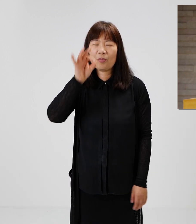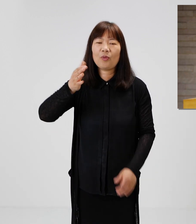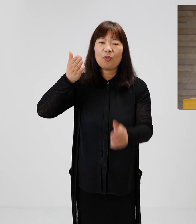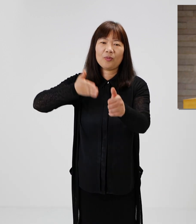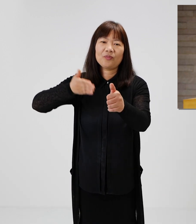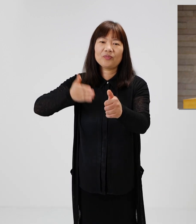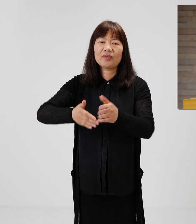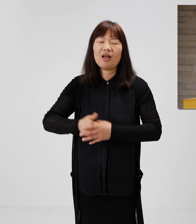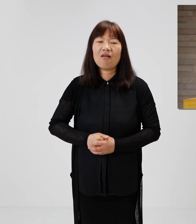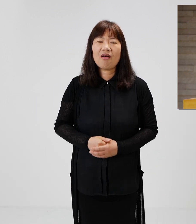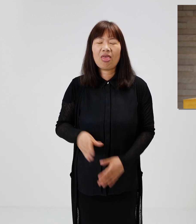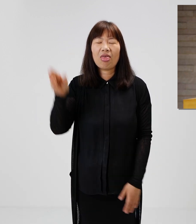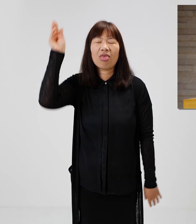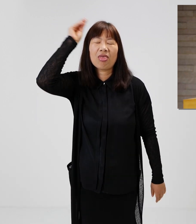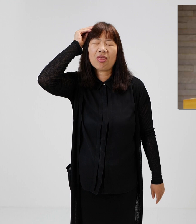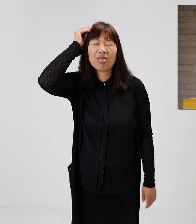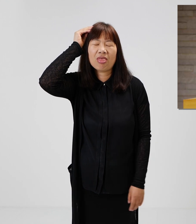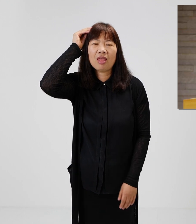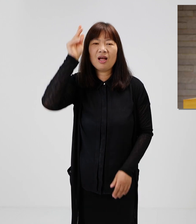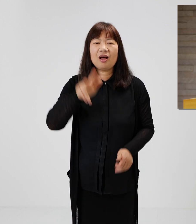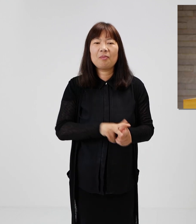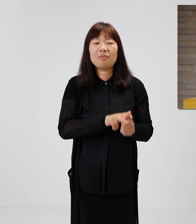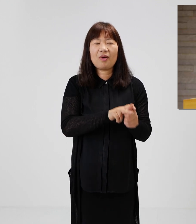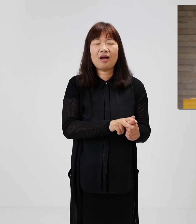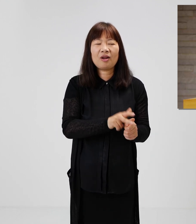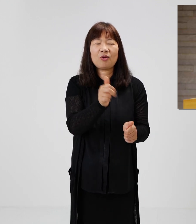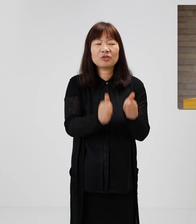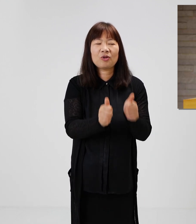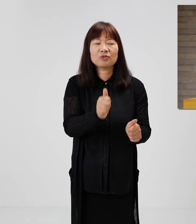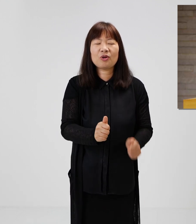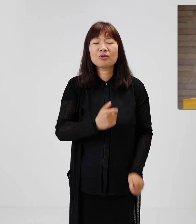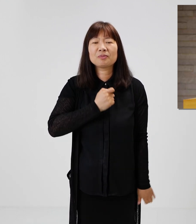우리는 미련하게 말하고 경주를 하려고 해요.